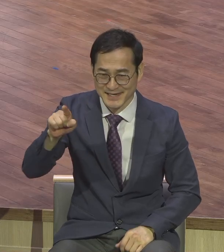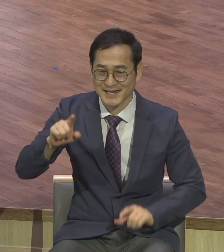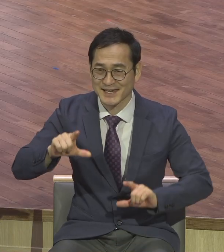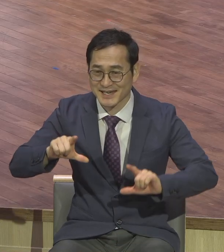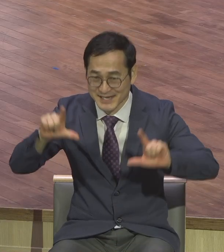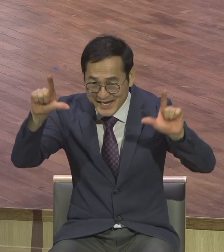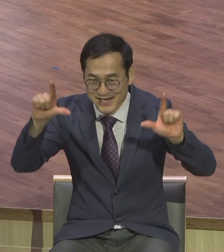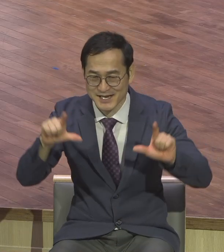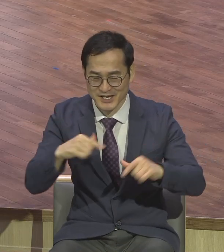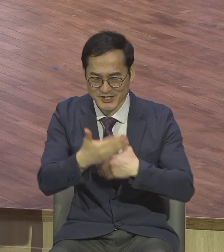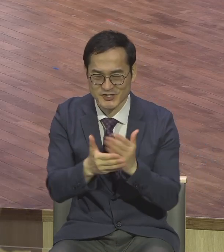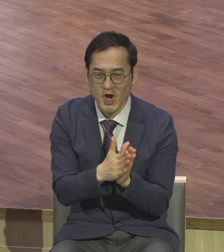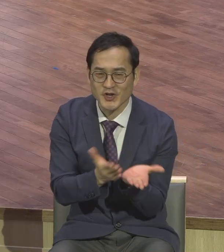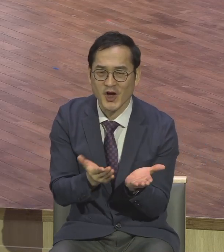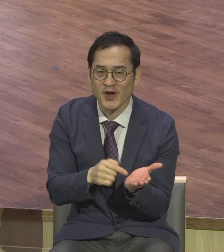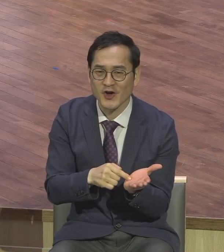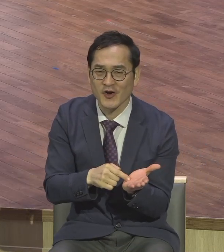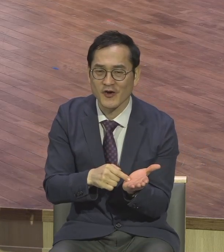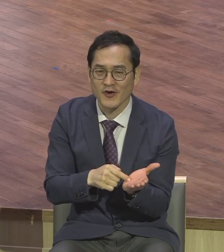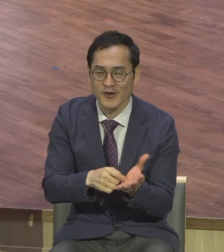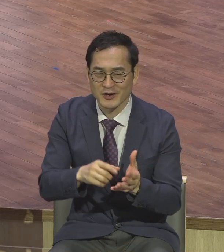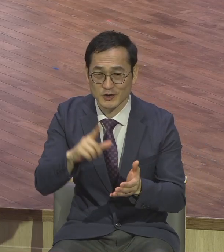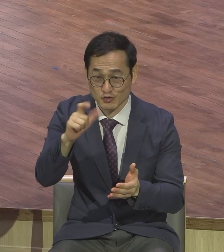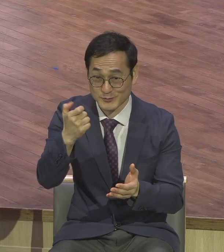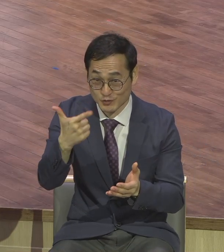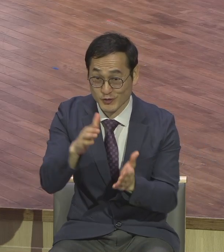101일 동안 죽지도 말고 병들지도 마라.